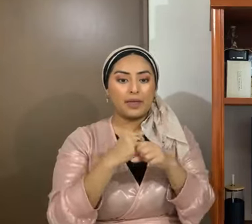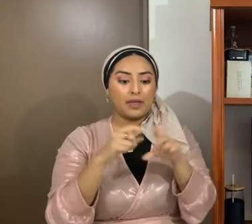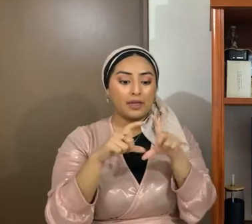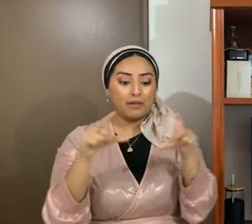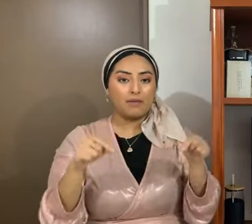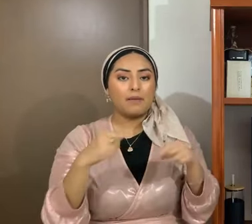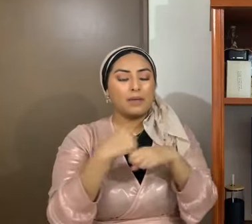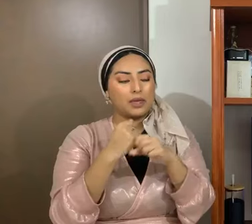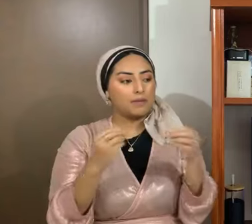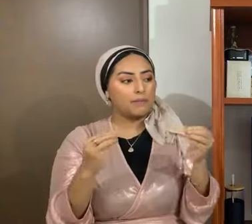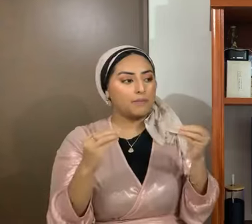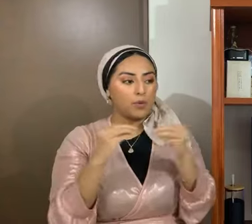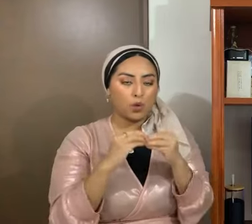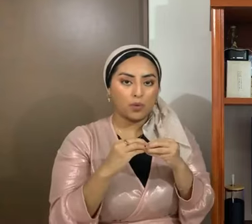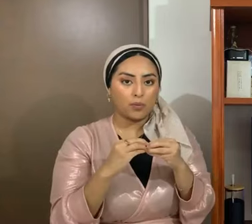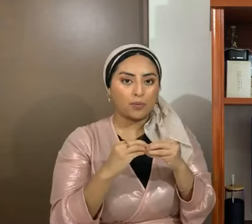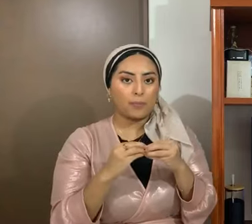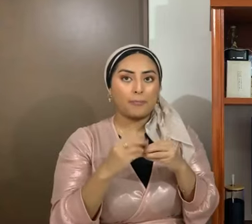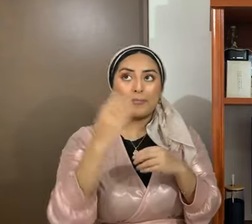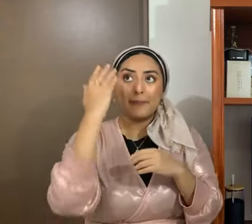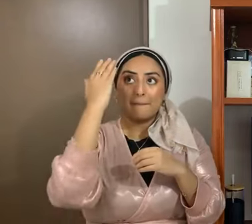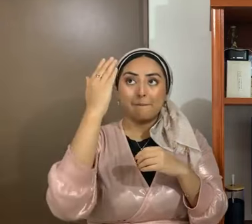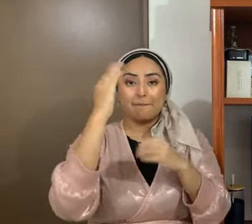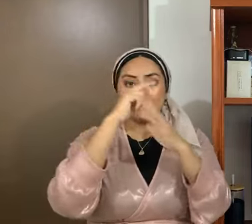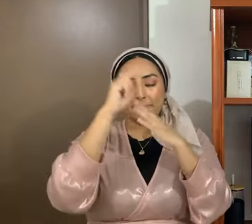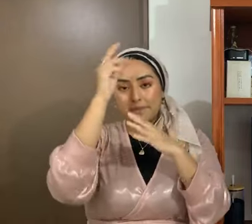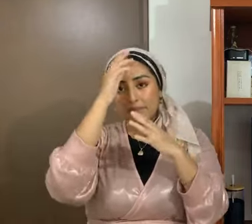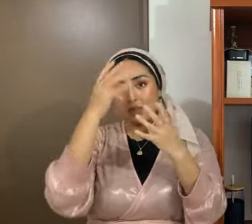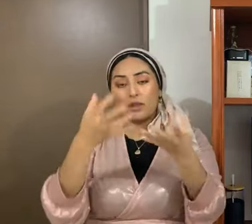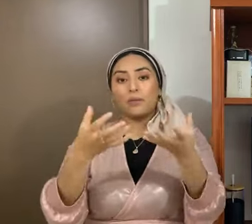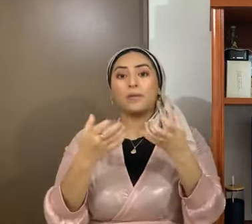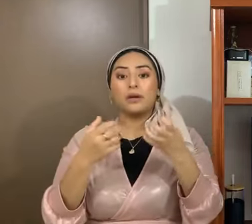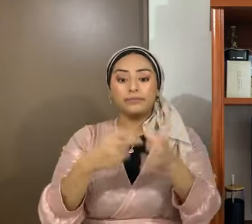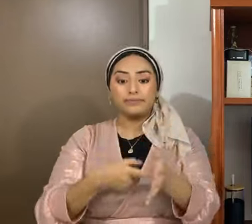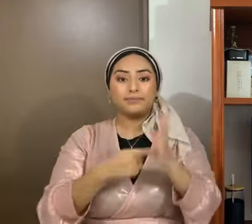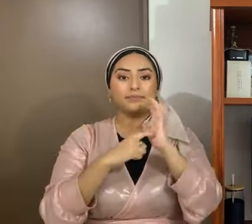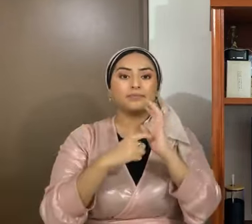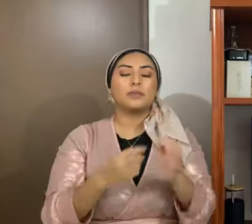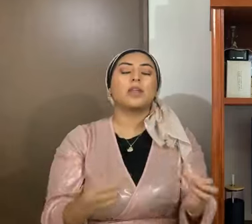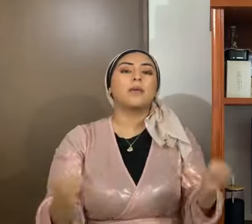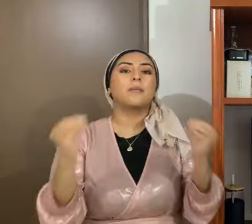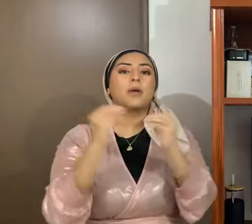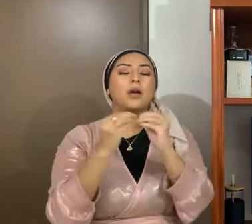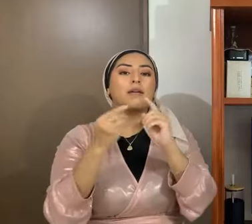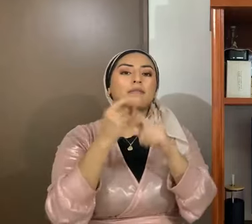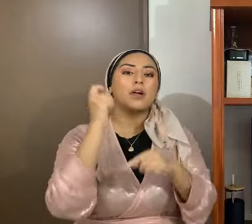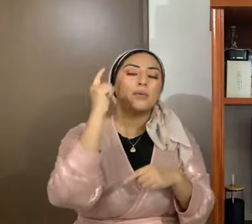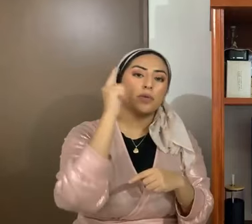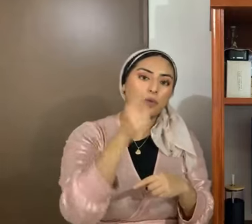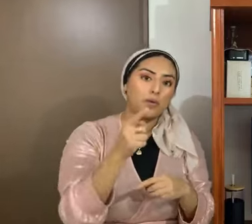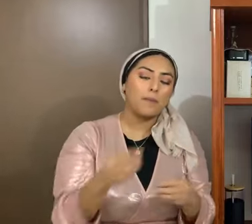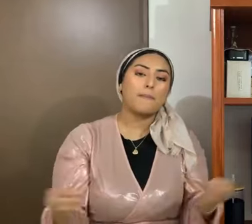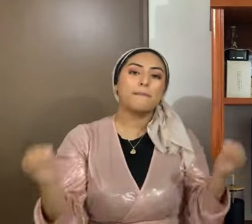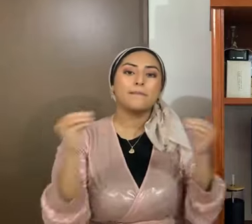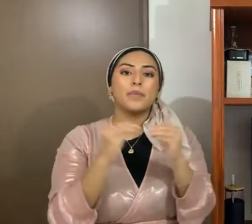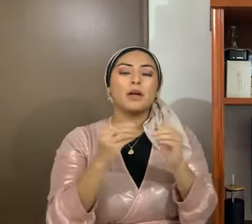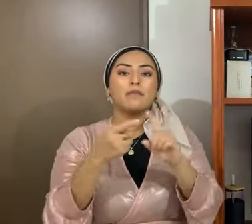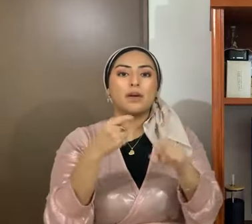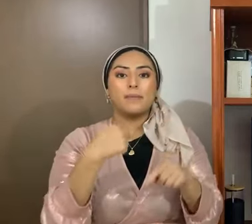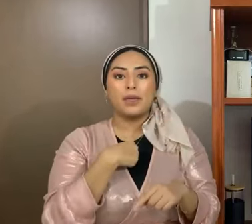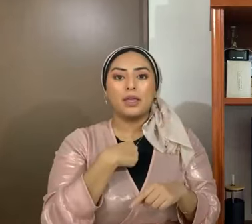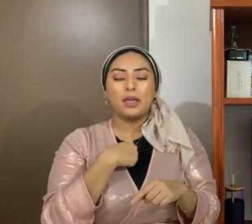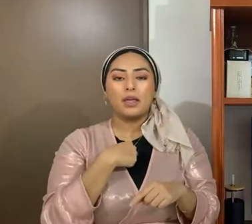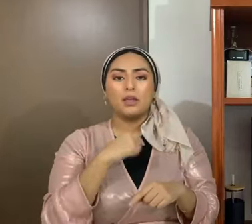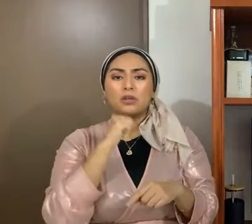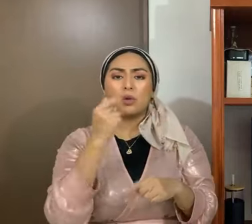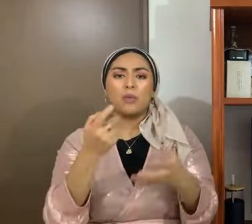folletos, haz más folletos. El Eterno quiere y demanda más de ti y más de mí. Él no quería